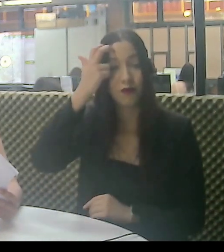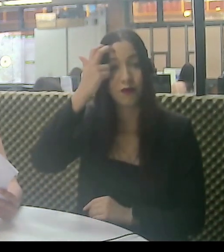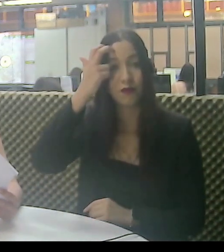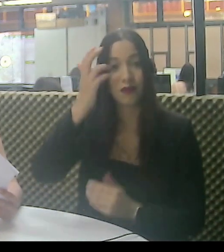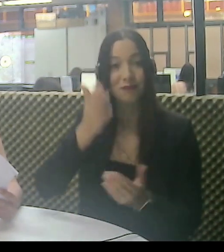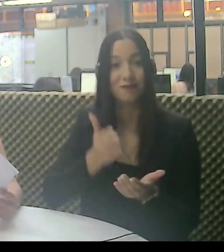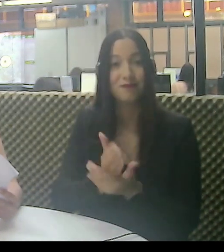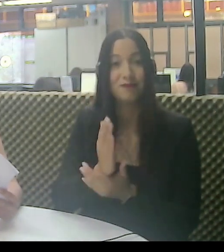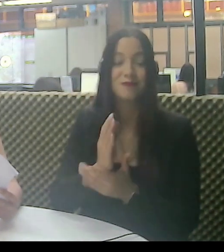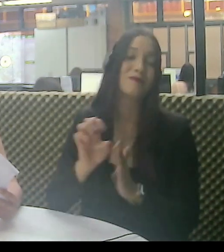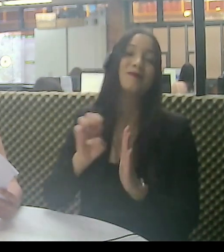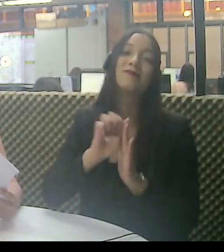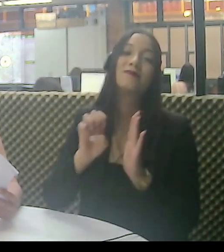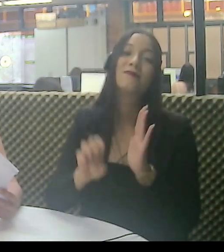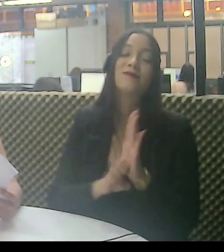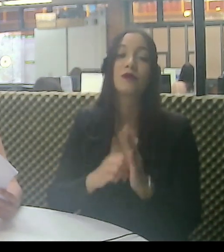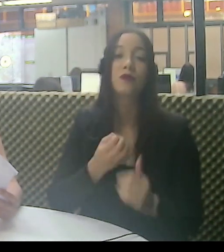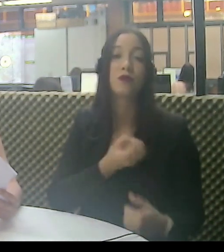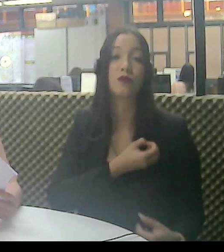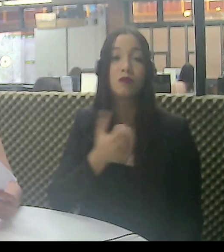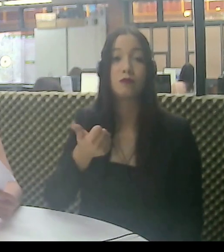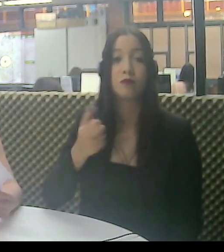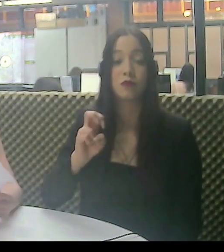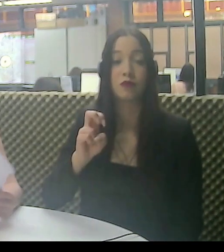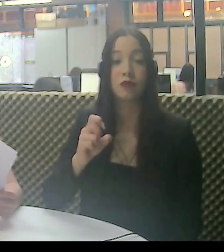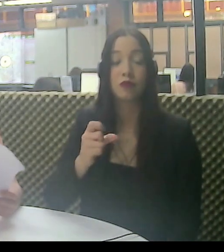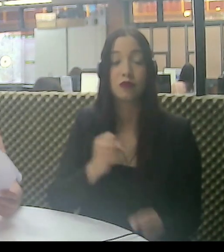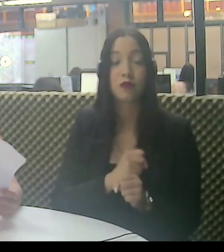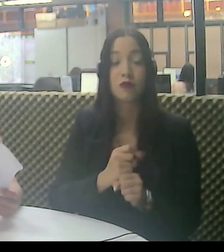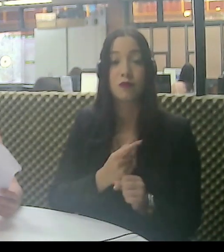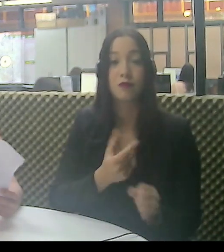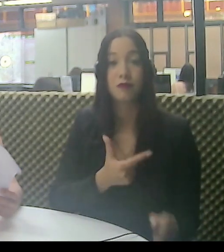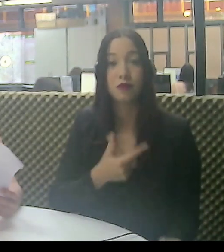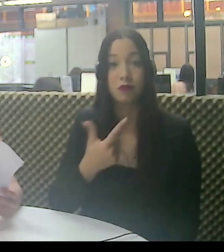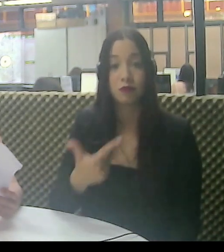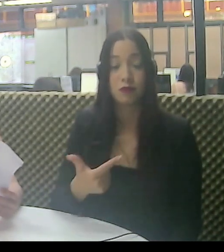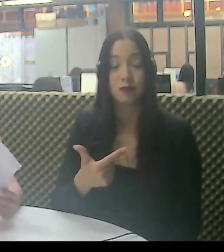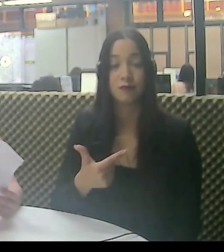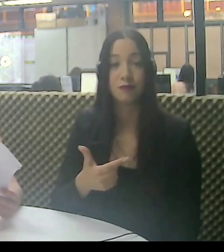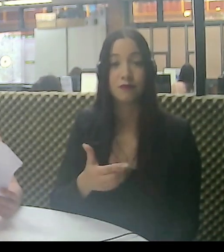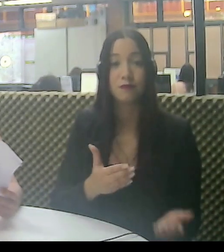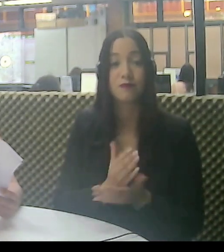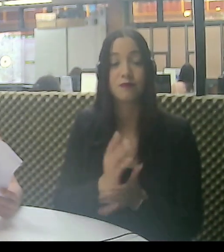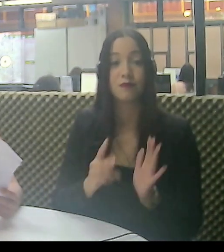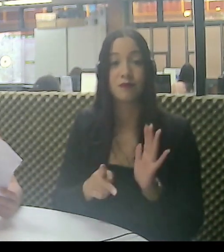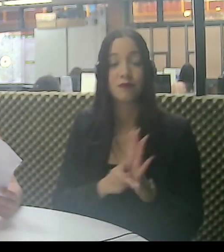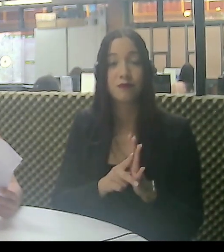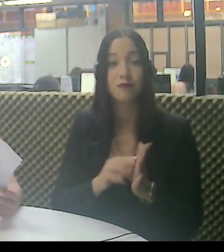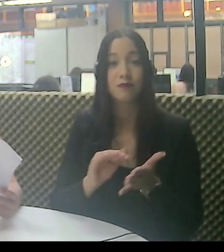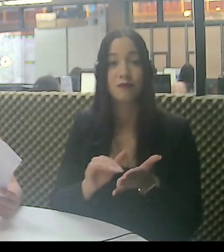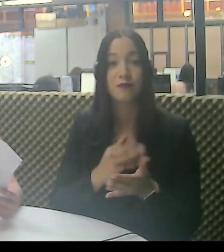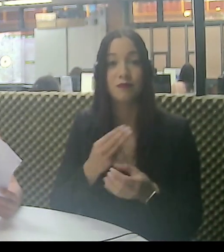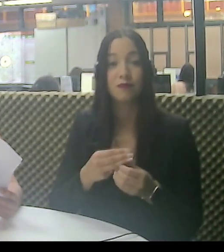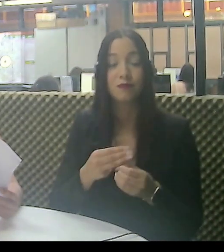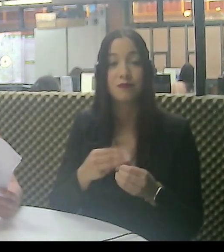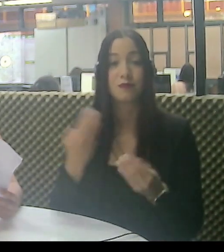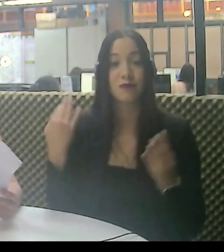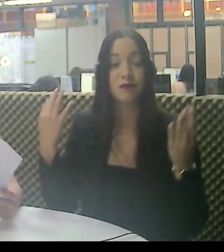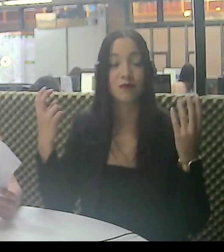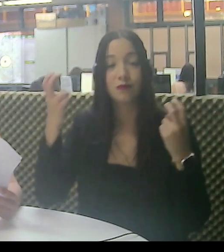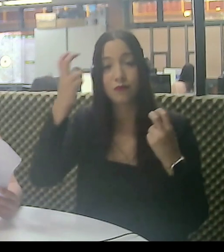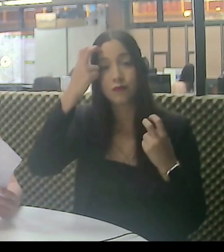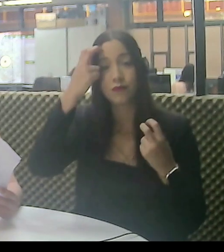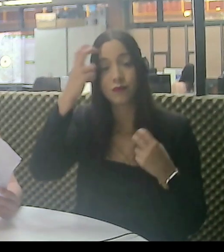aprovadas no edital de número 15 de 2022 a iniciativa da secretaria municipal de cultura e turismo